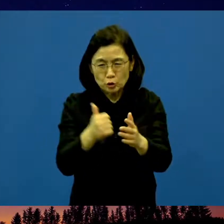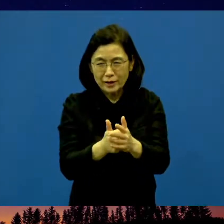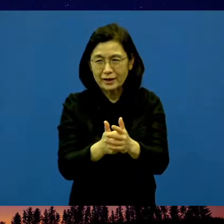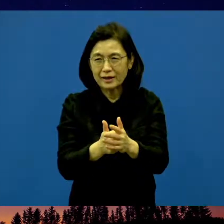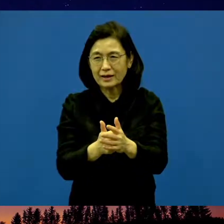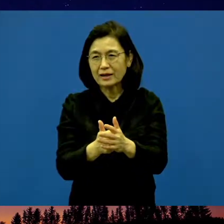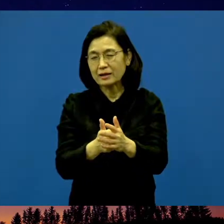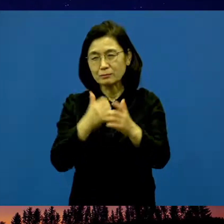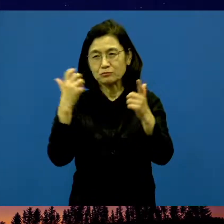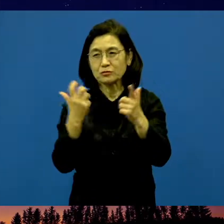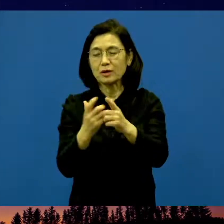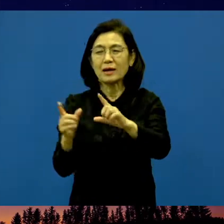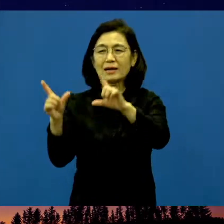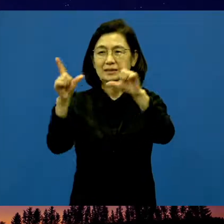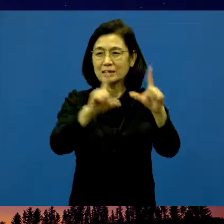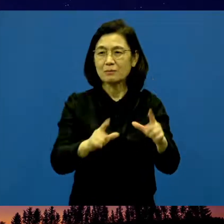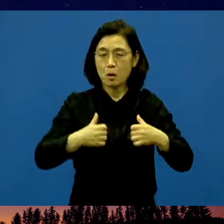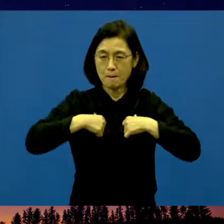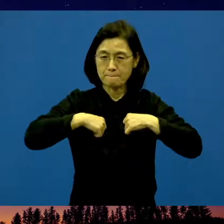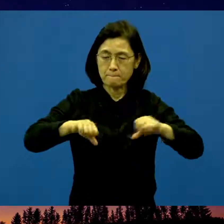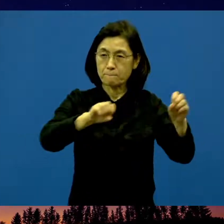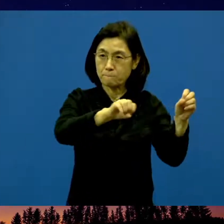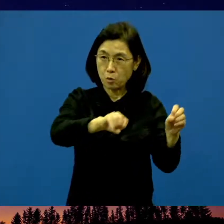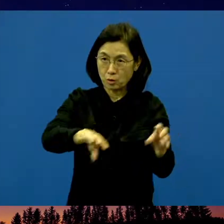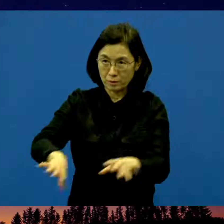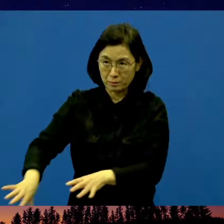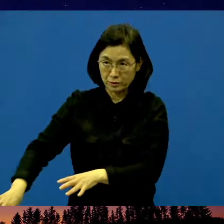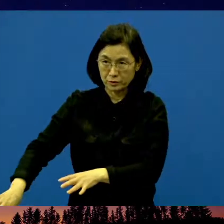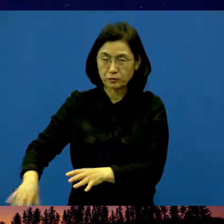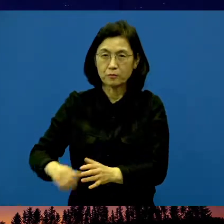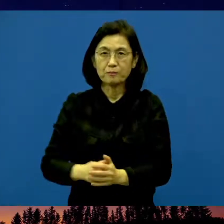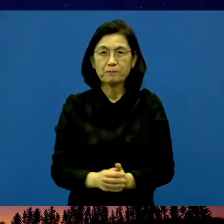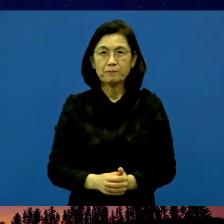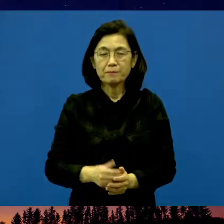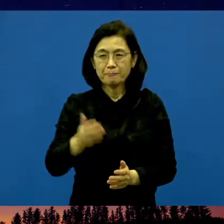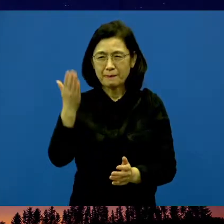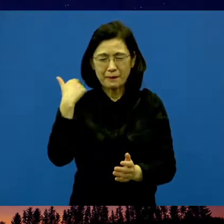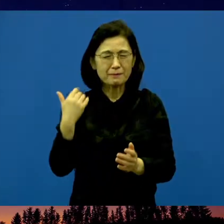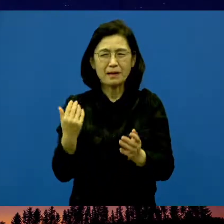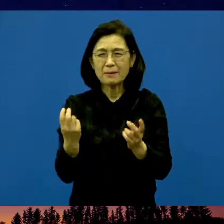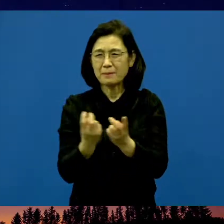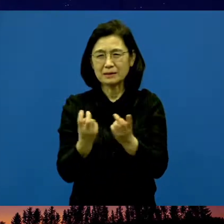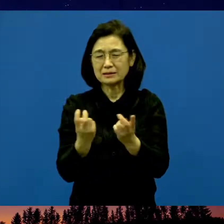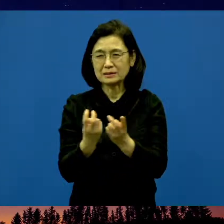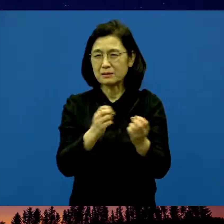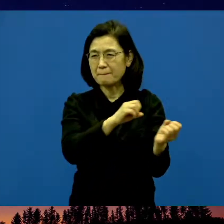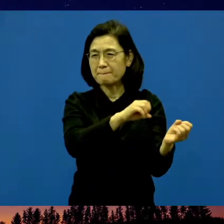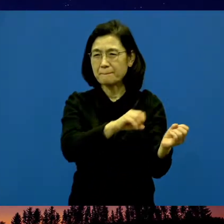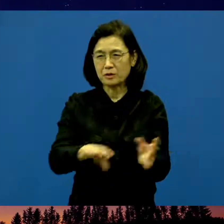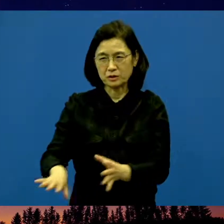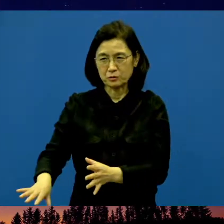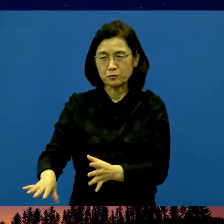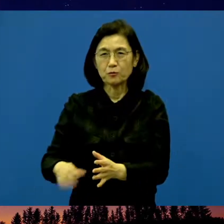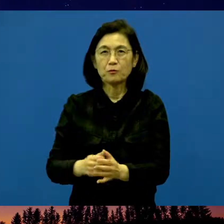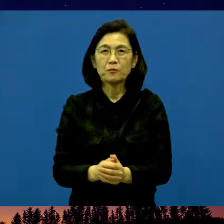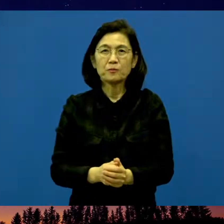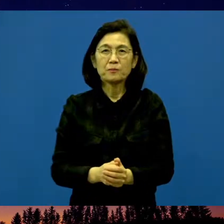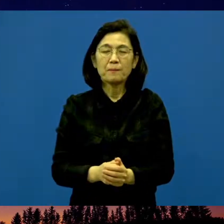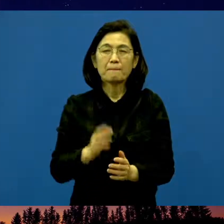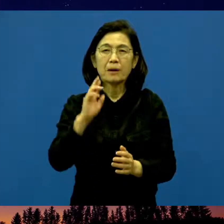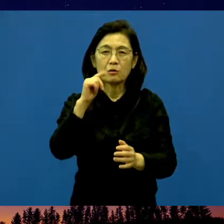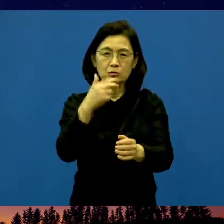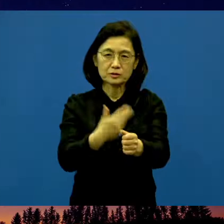그저 이전의 삶의 방식이나 비슷한 그런 삶을 사는 것으로 만족해서는 안 된다. 그래서